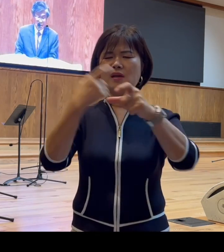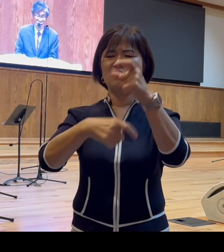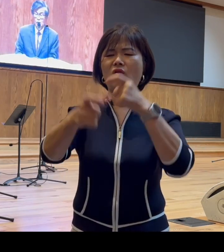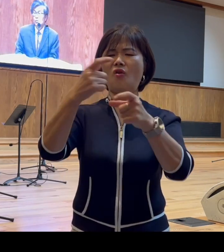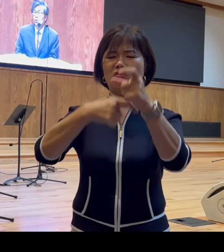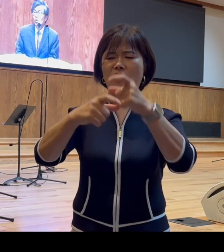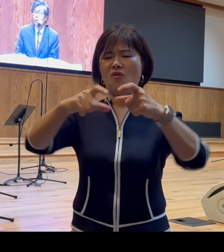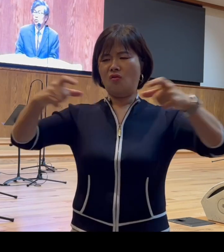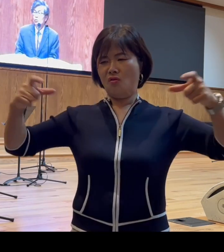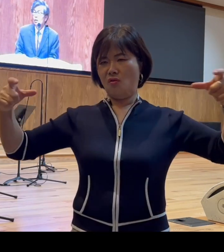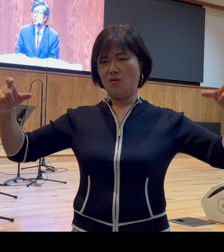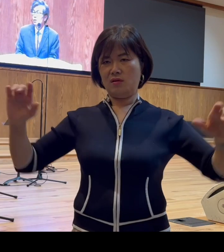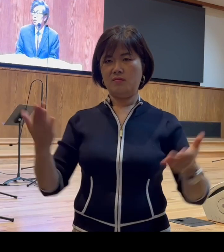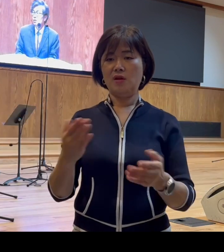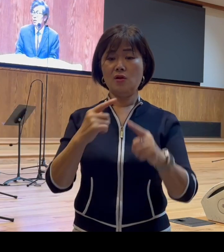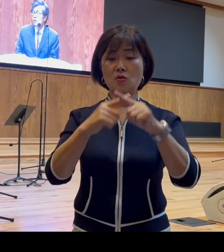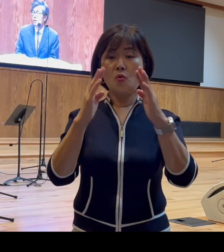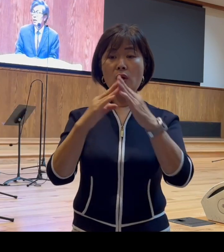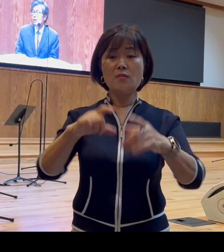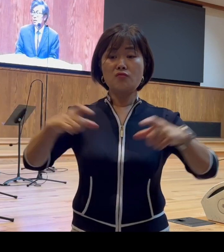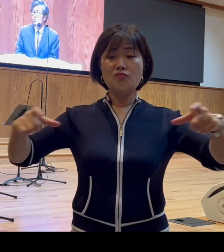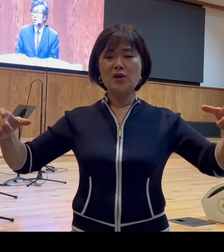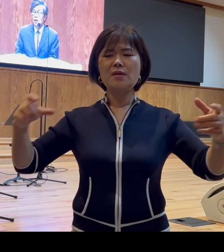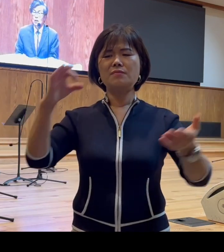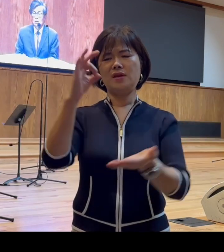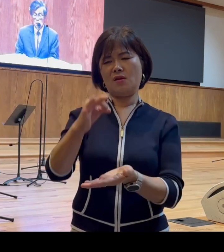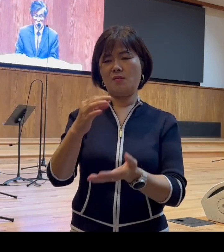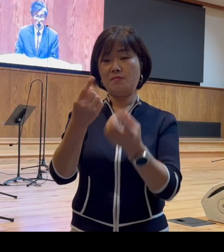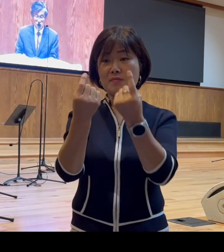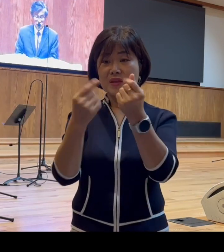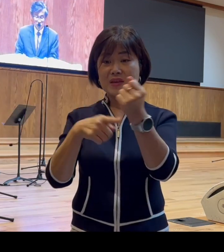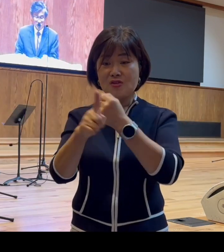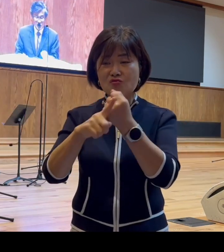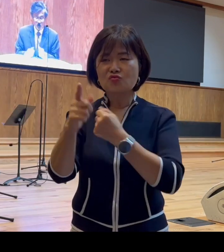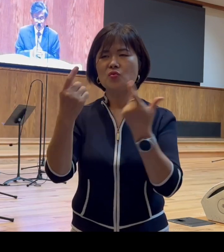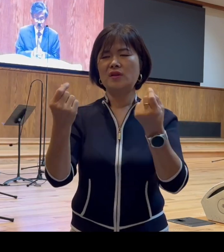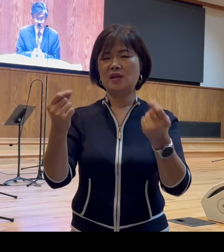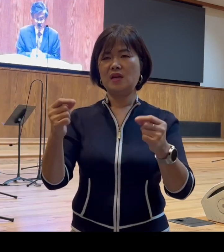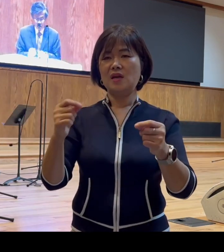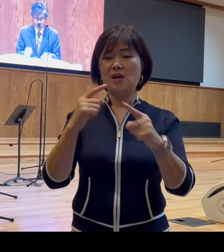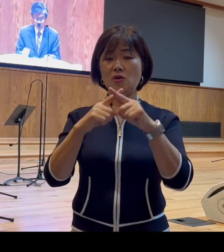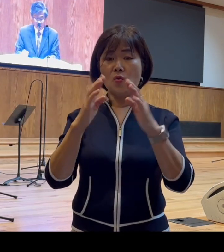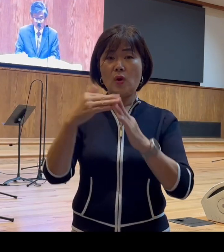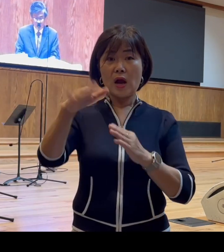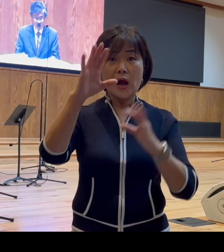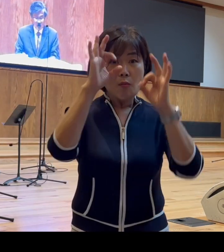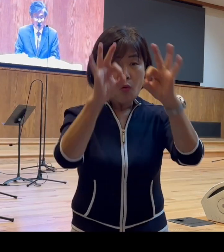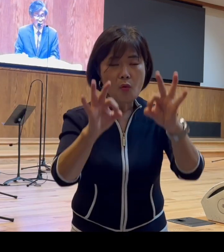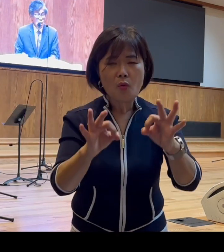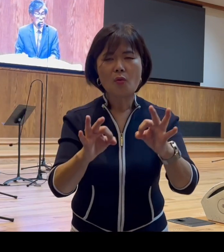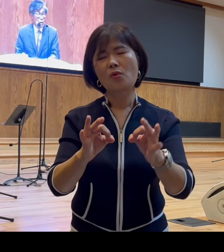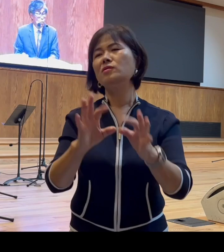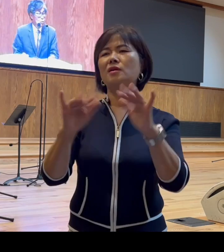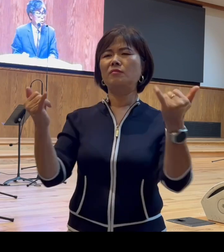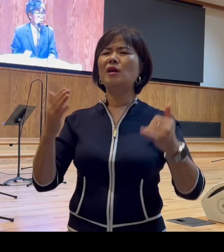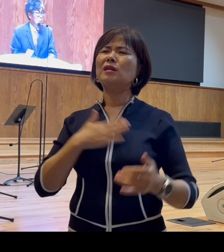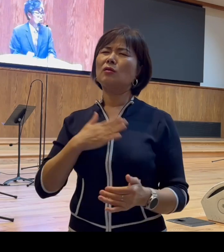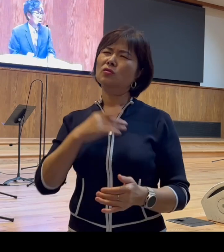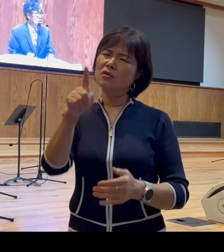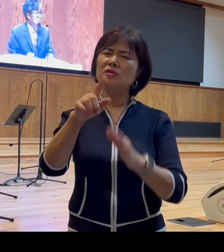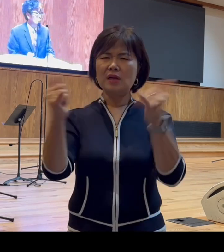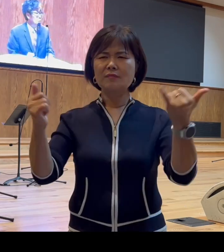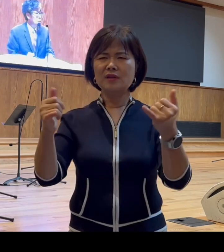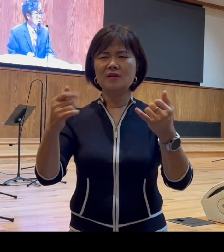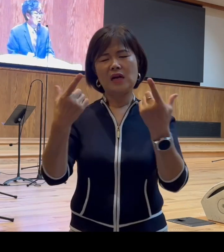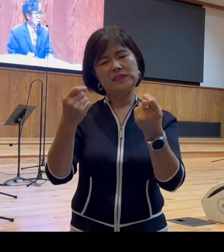더하게 하신다. 여러분, 교회 부흥의 비결은 예나 지금이나 간단합니다. 교회를 바라보고 사람들이 나도 저들